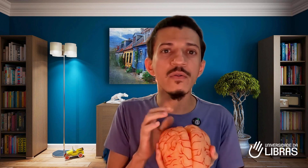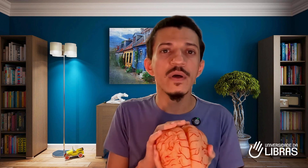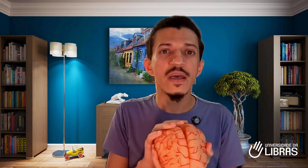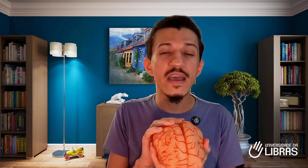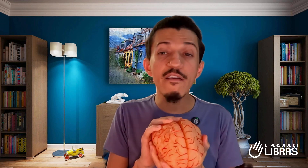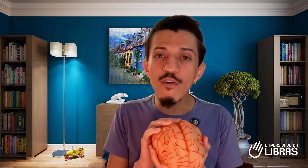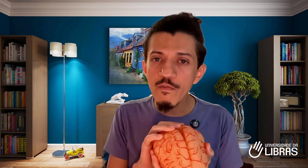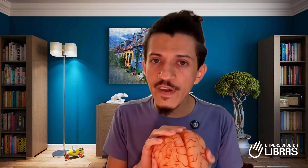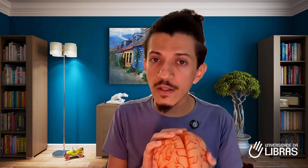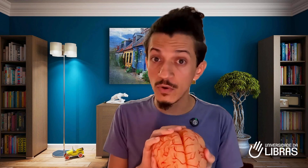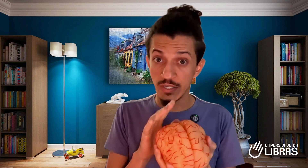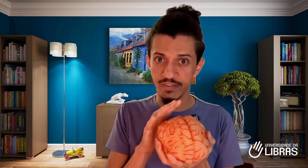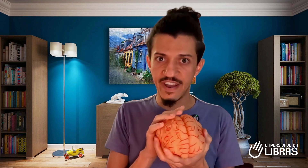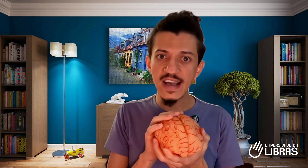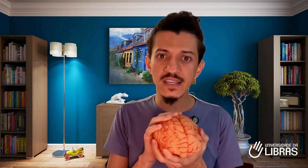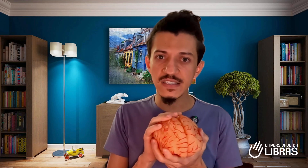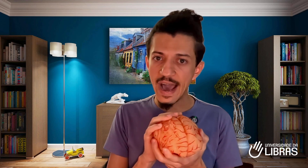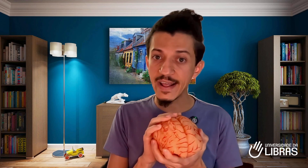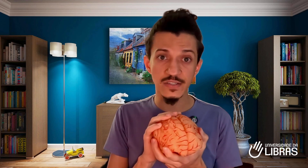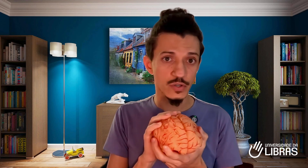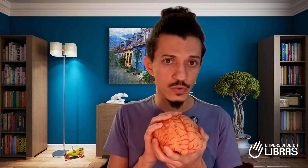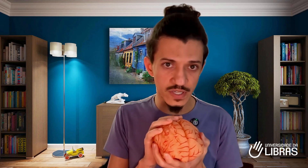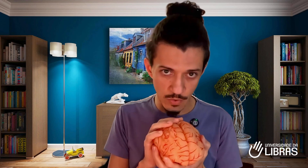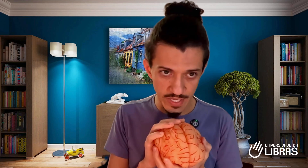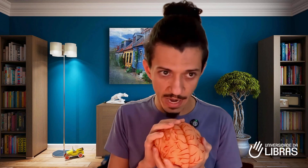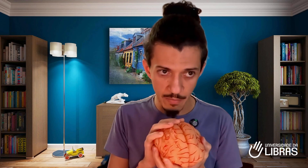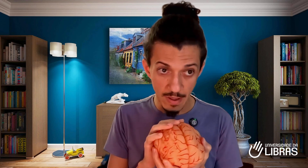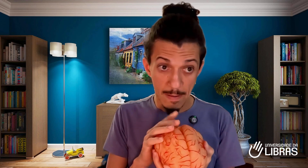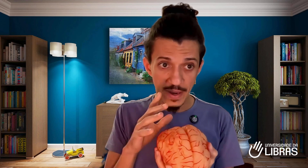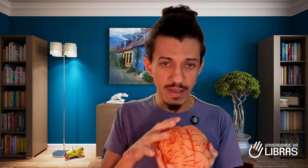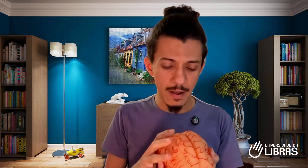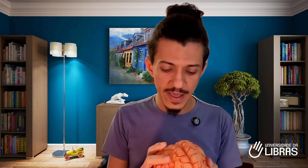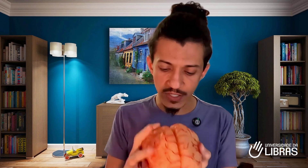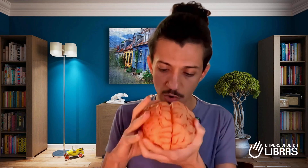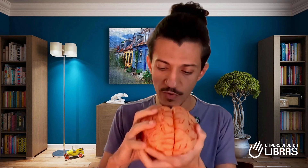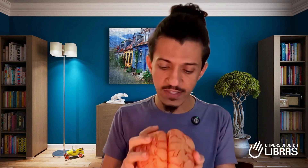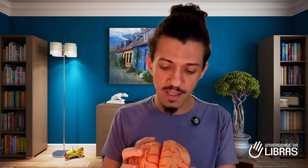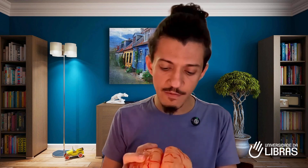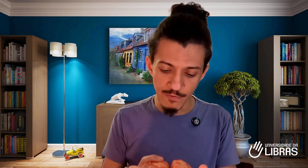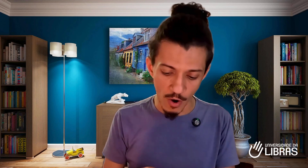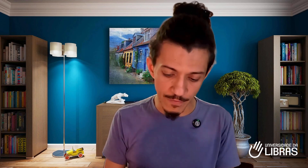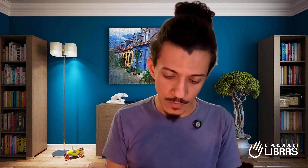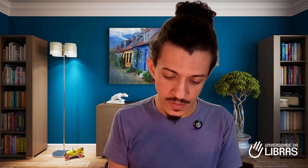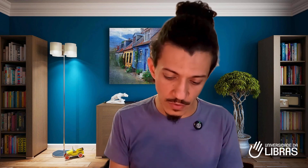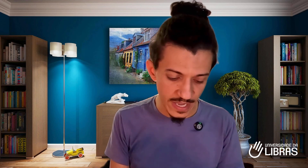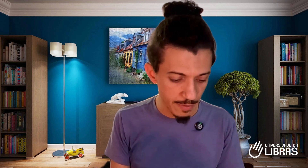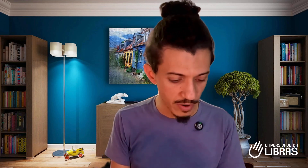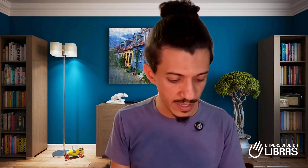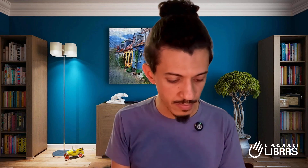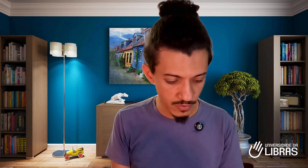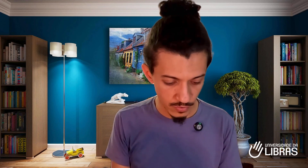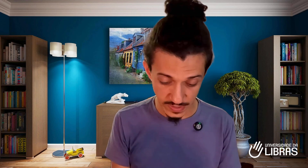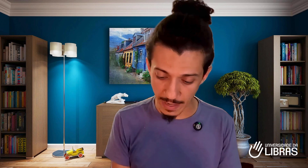e envolvendo diversas áreas do seu cérebro. Primeiramente, você envolve o seu cérebro límbico. O cérebro